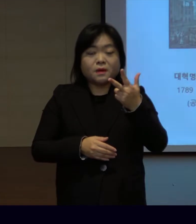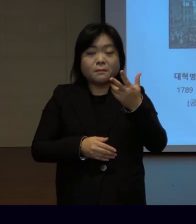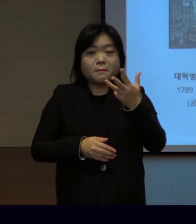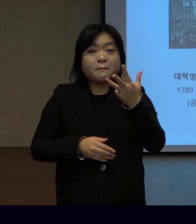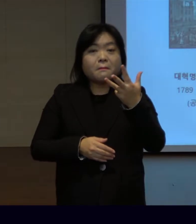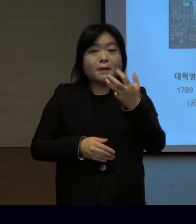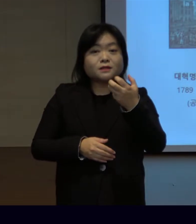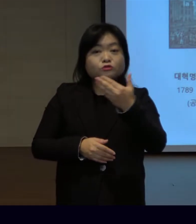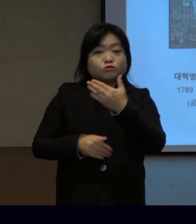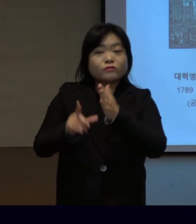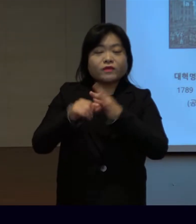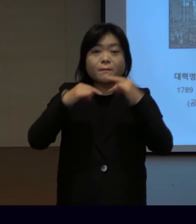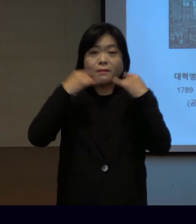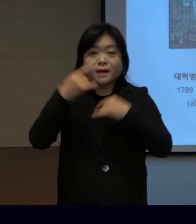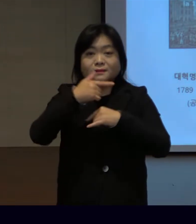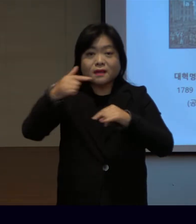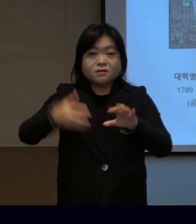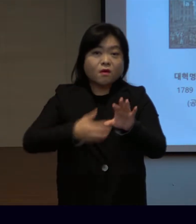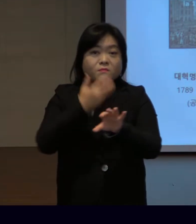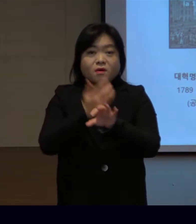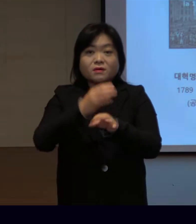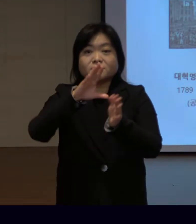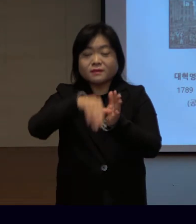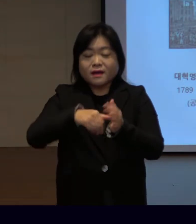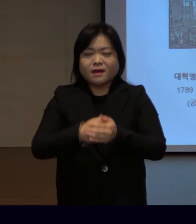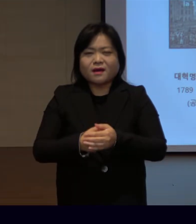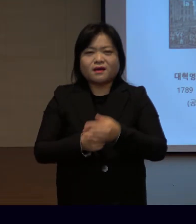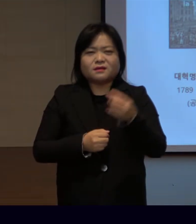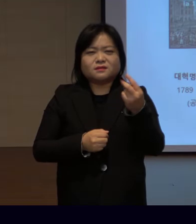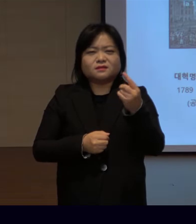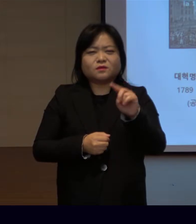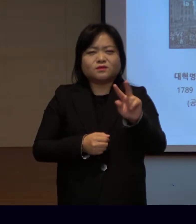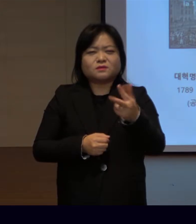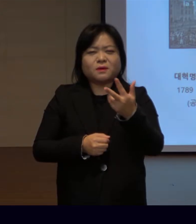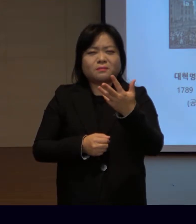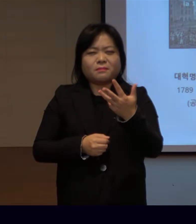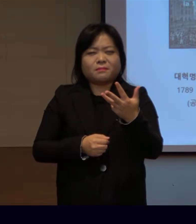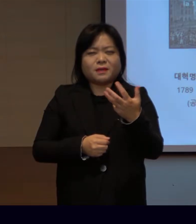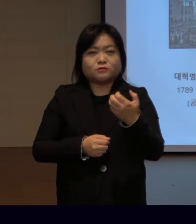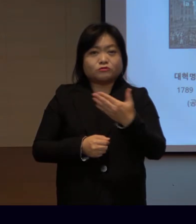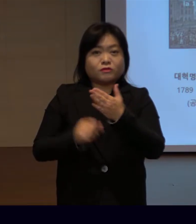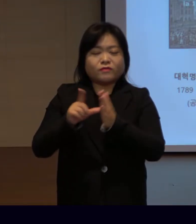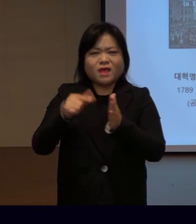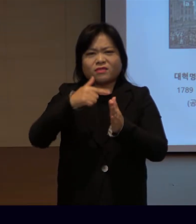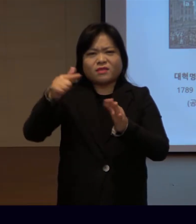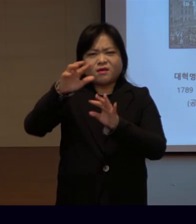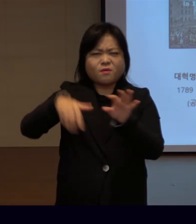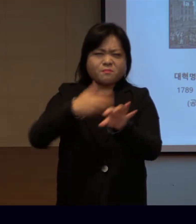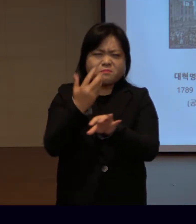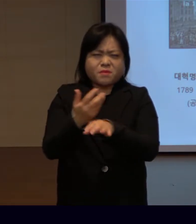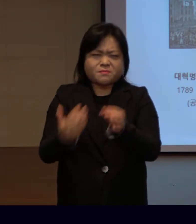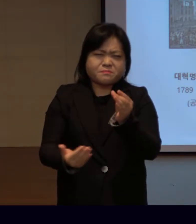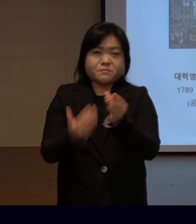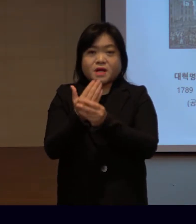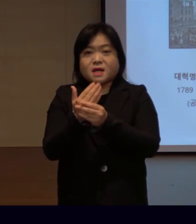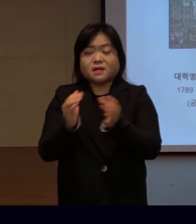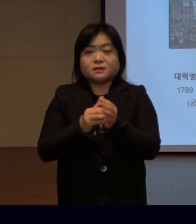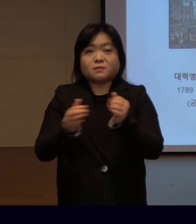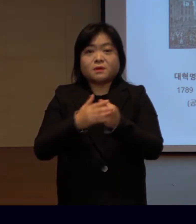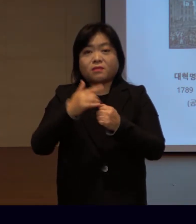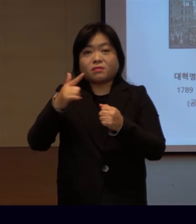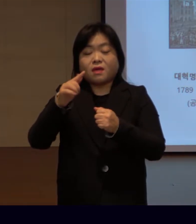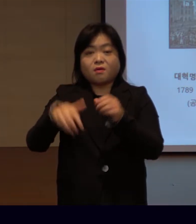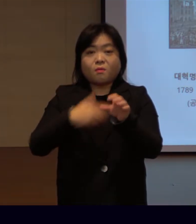1789년이 대혁명의 시기입니다. 대혁명이 1789년에 났는데, 대혁명이라고 하는 거는 정말